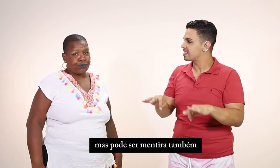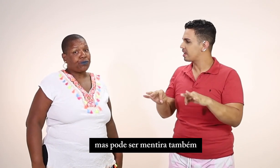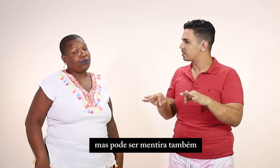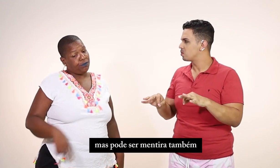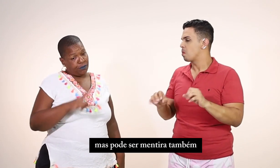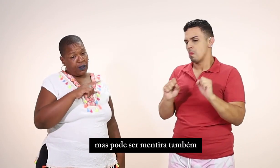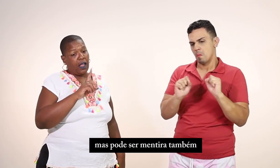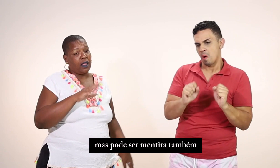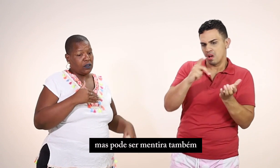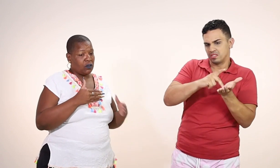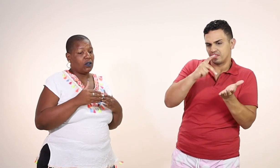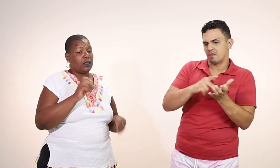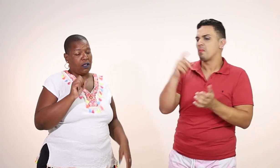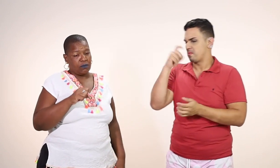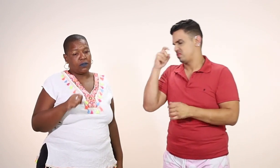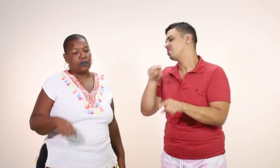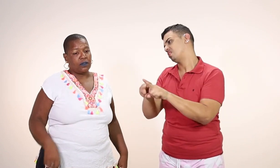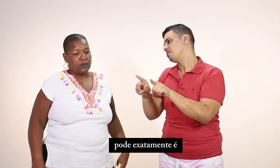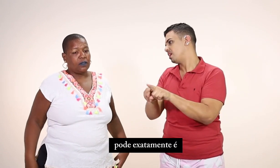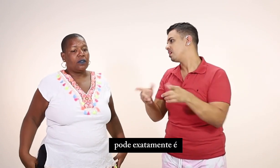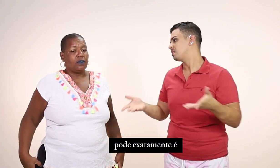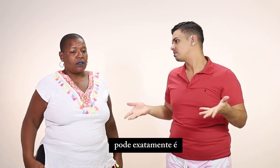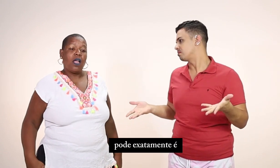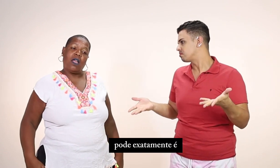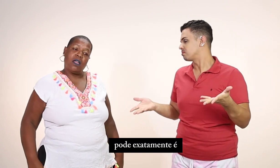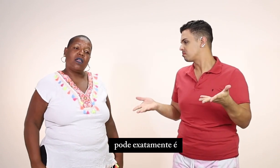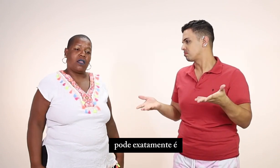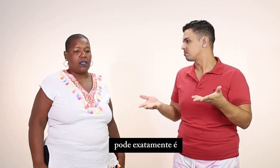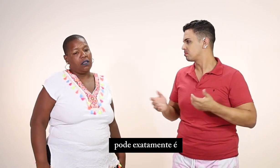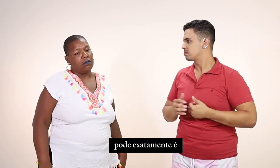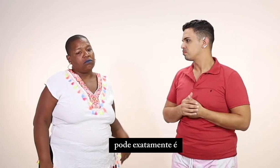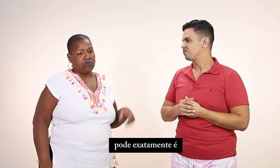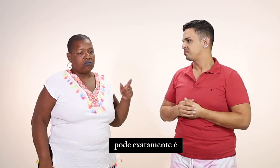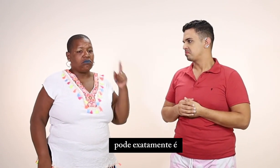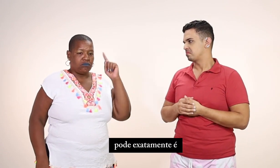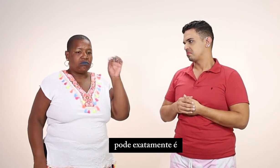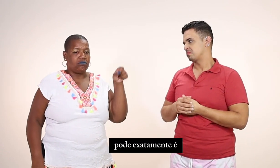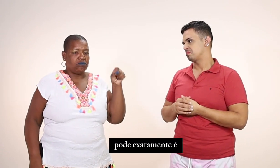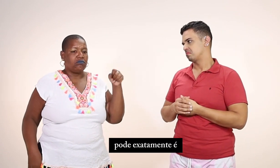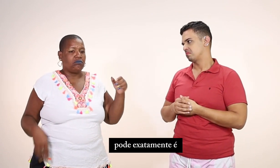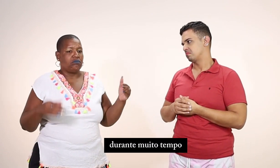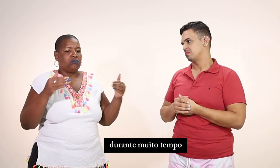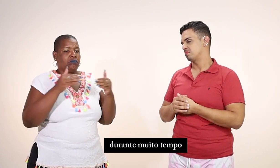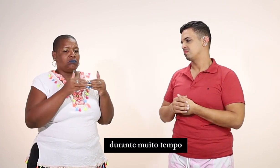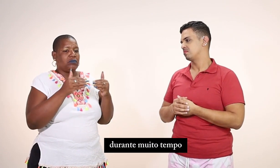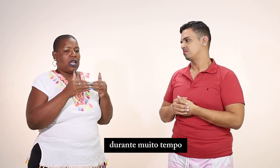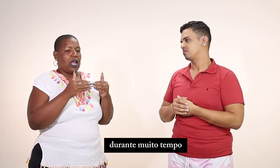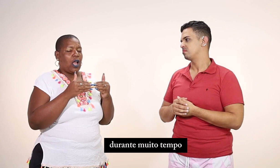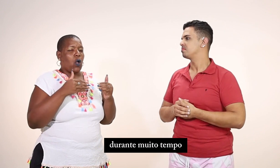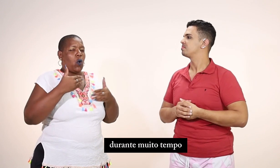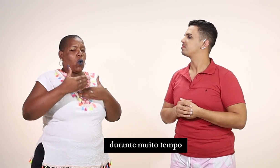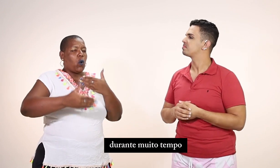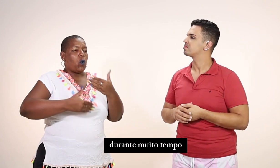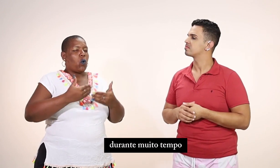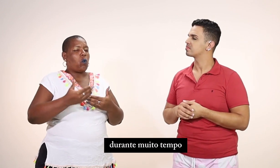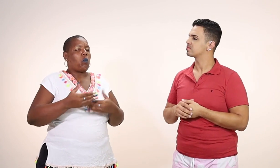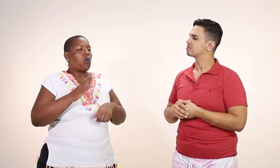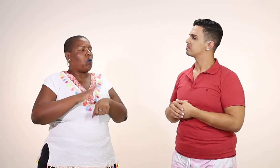ser mentira também. Pode, exatamente. Durante muito tempo